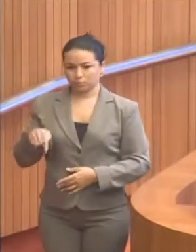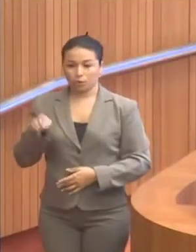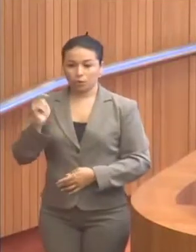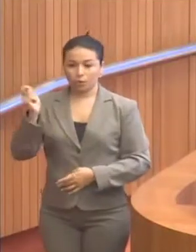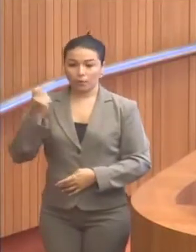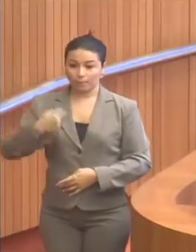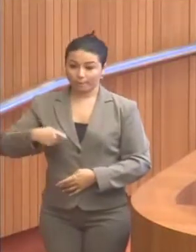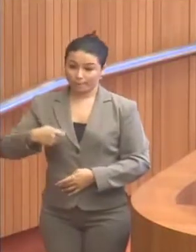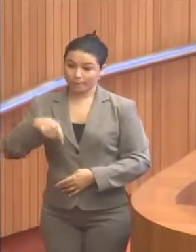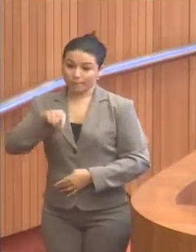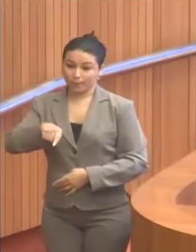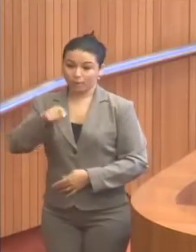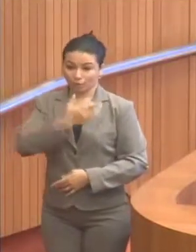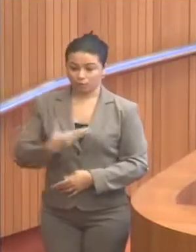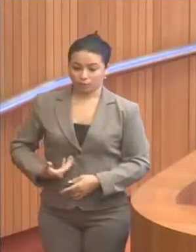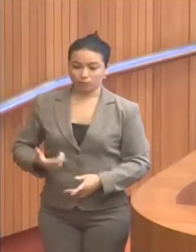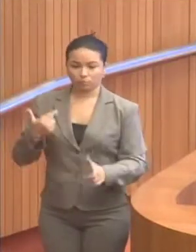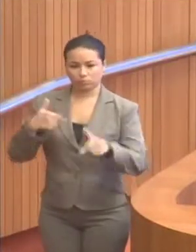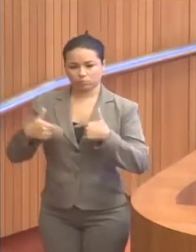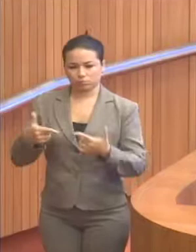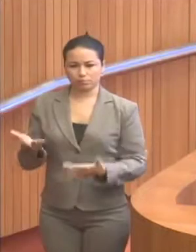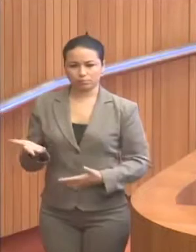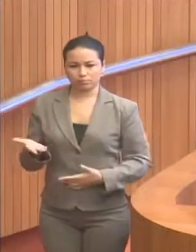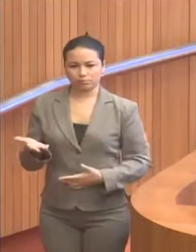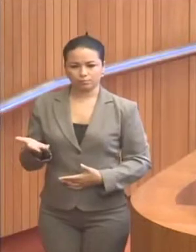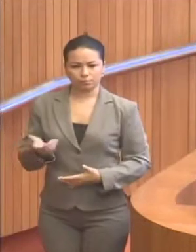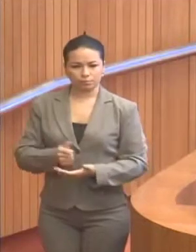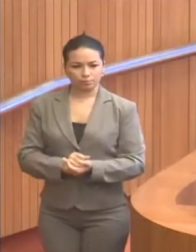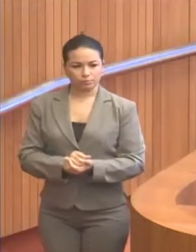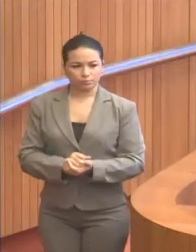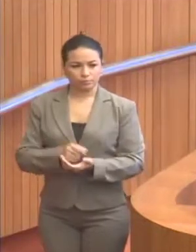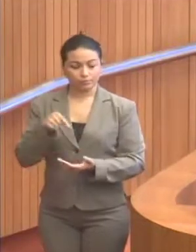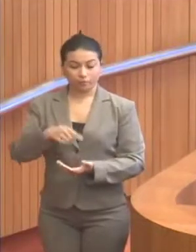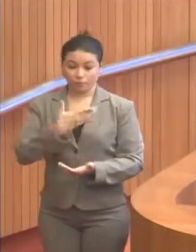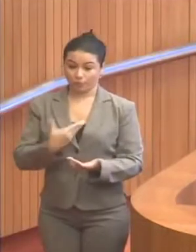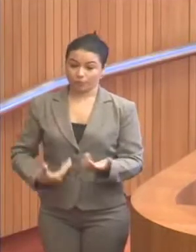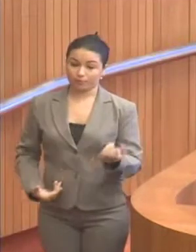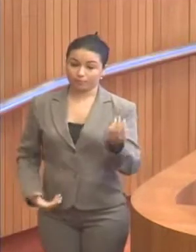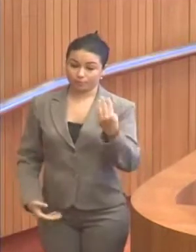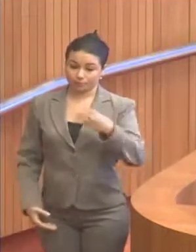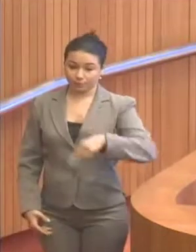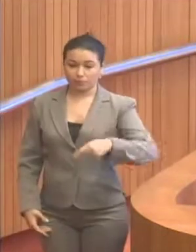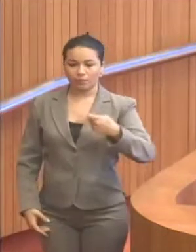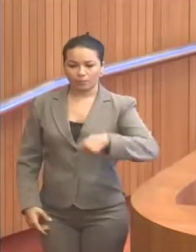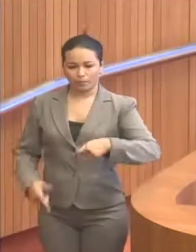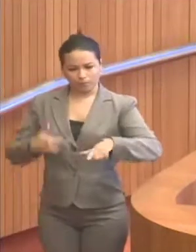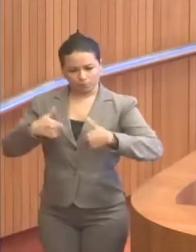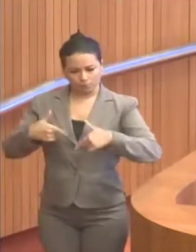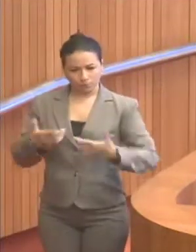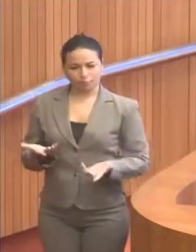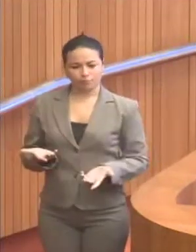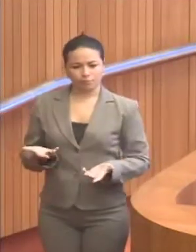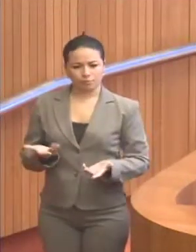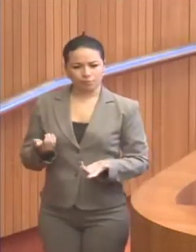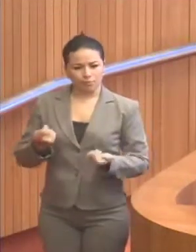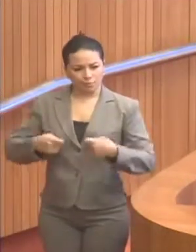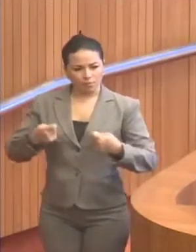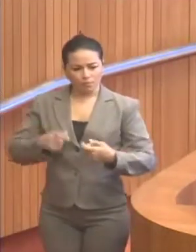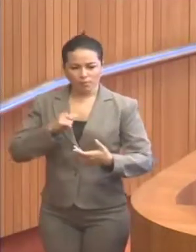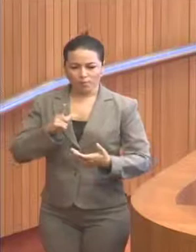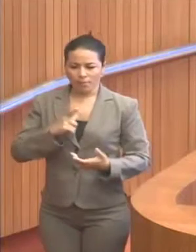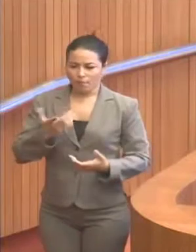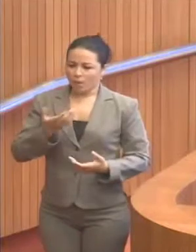os governos agirem. E no caso aqui do Maranhão, o governo do Maranhão precisa agir, precisa